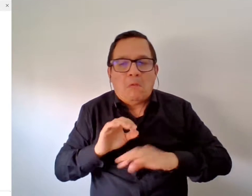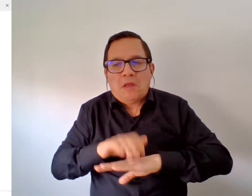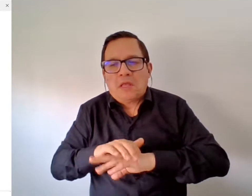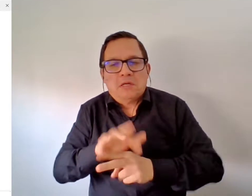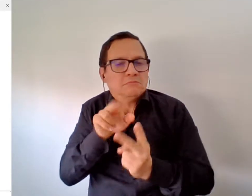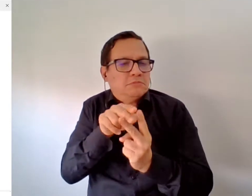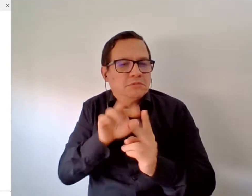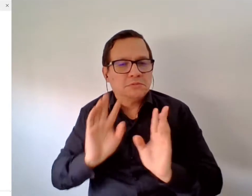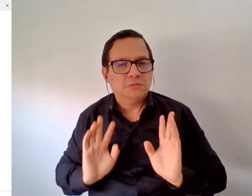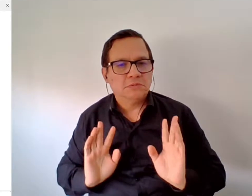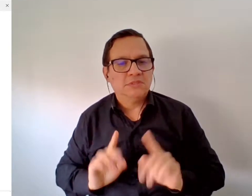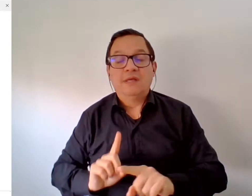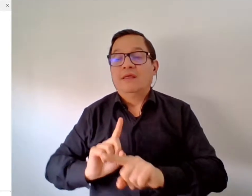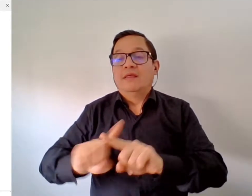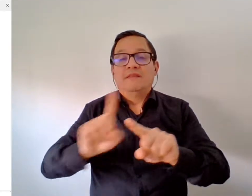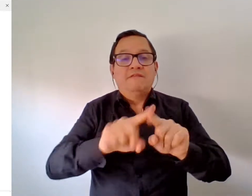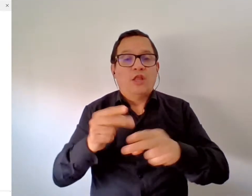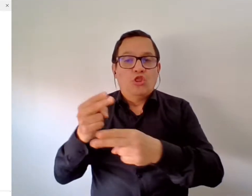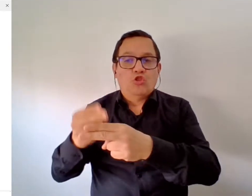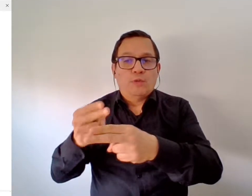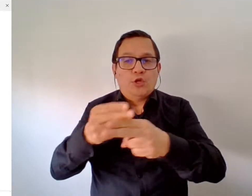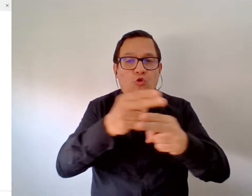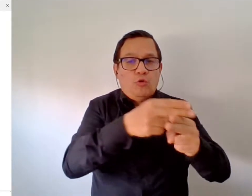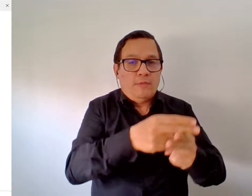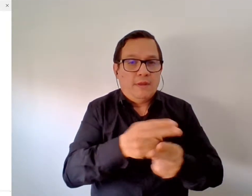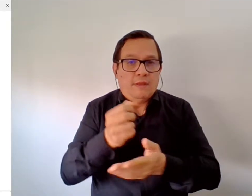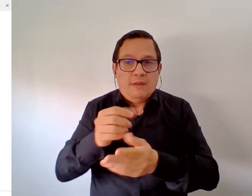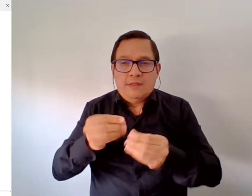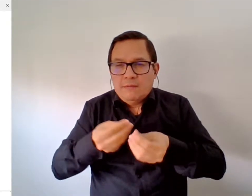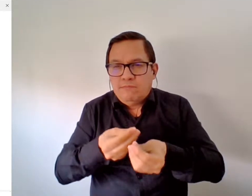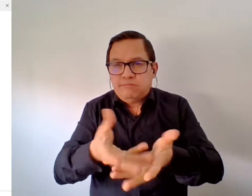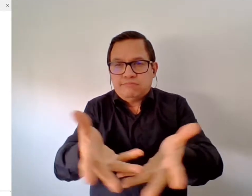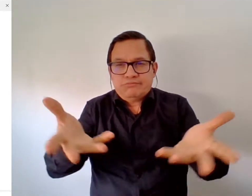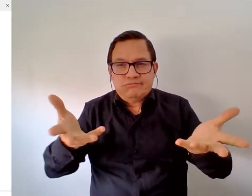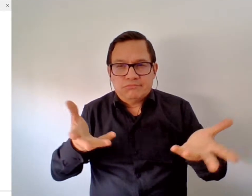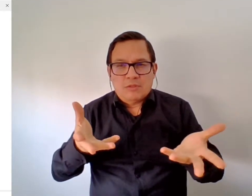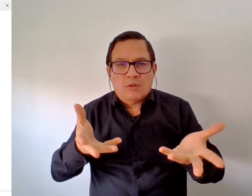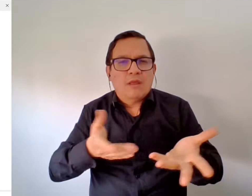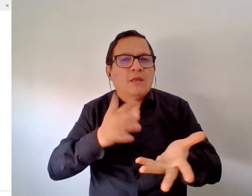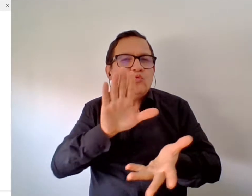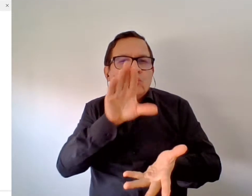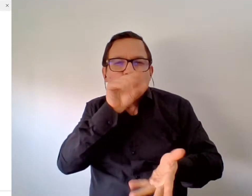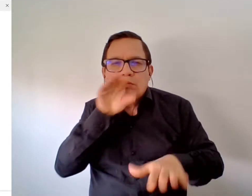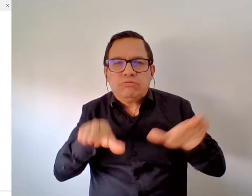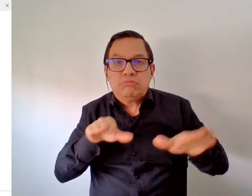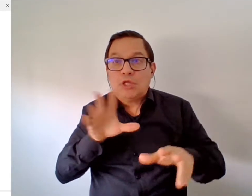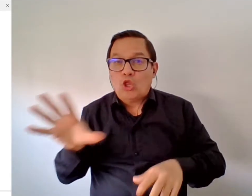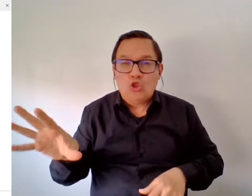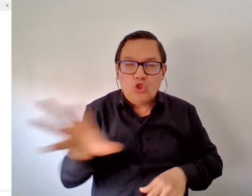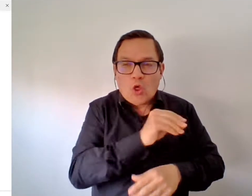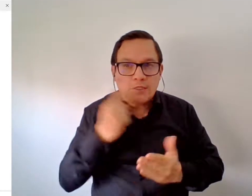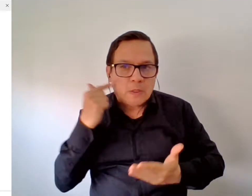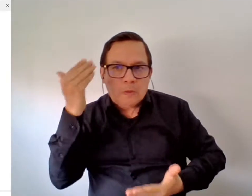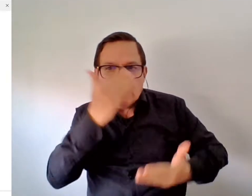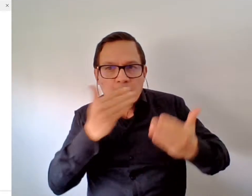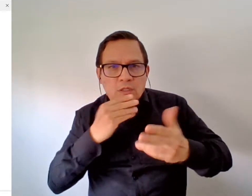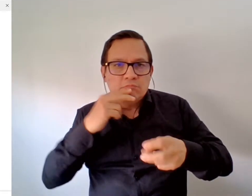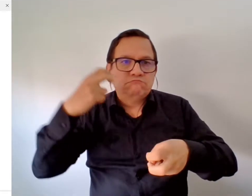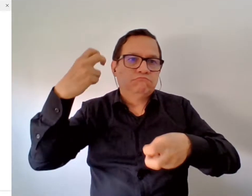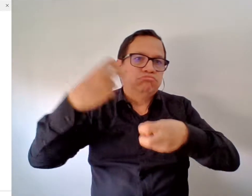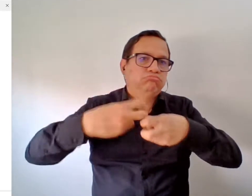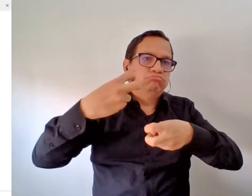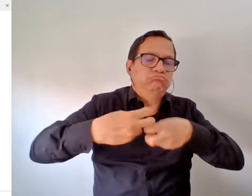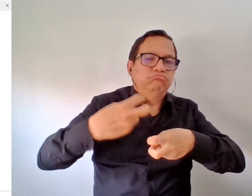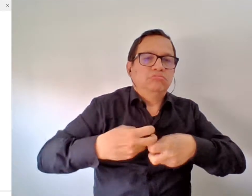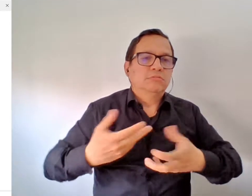Existen múltiples distribuciones de GNU/Linux y es difícil probarlas todas.